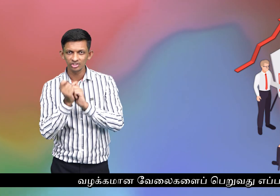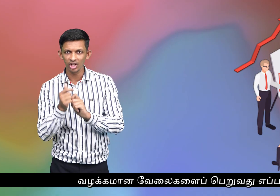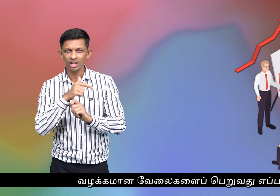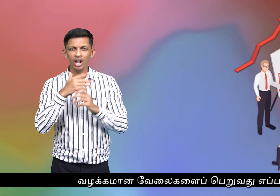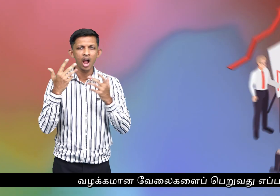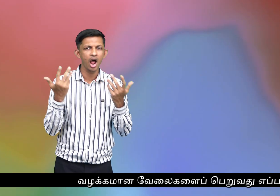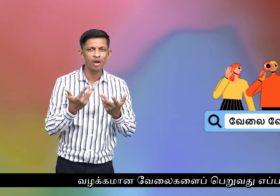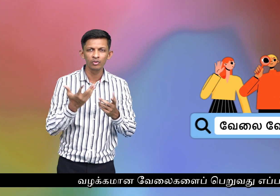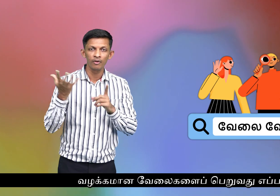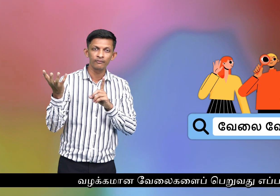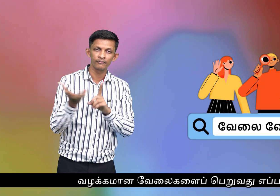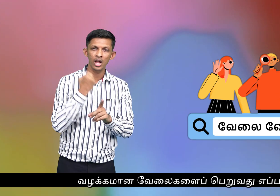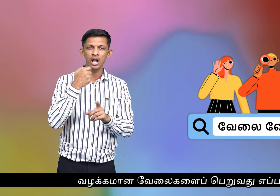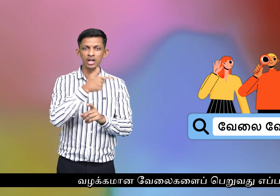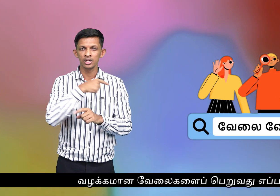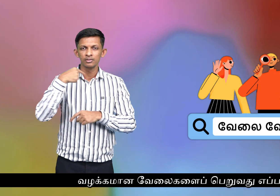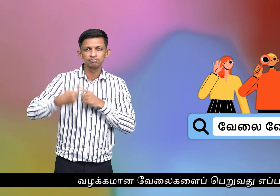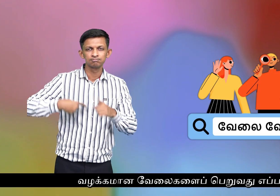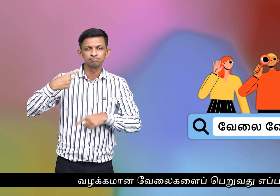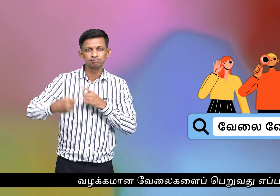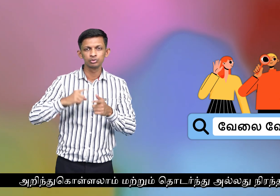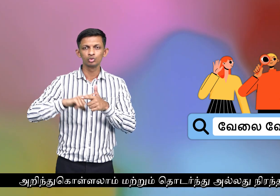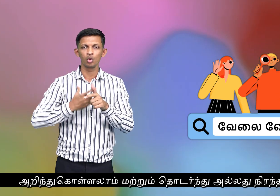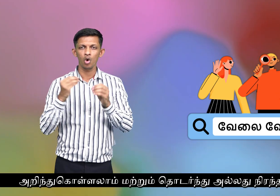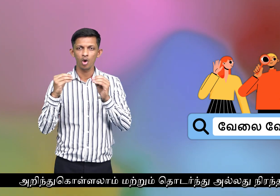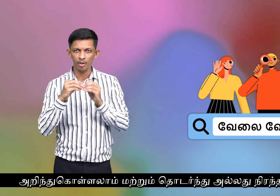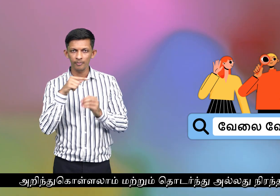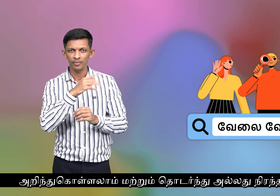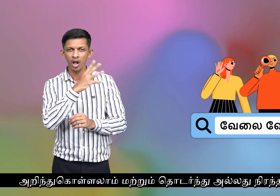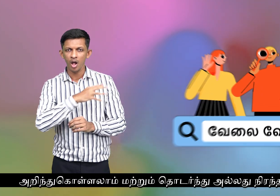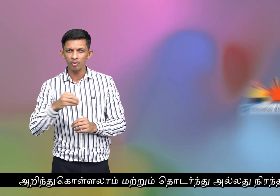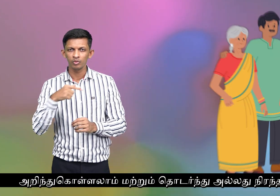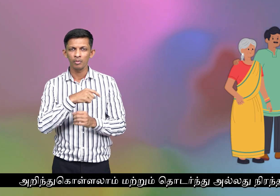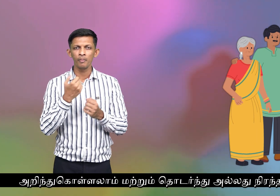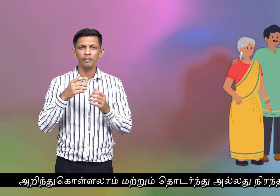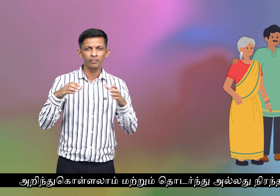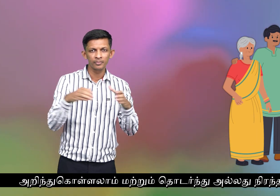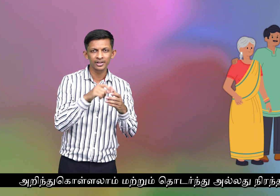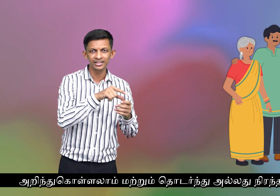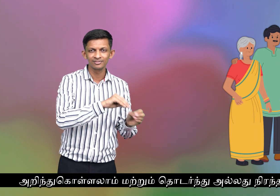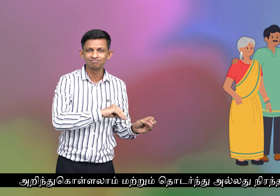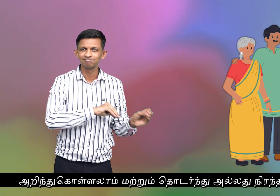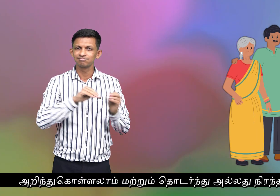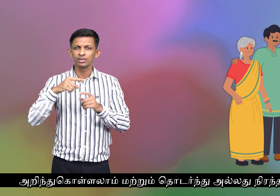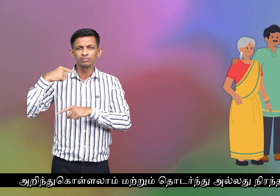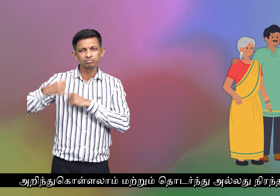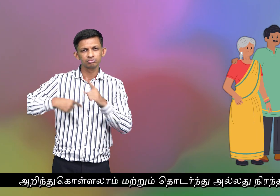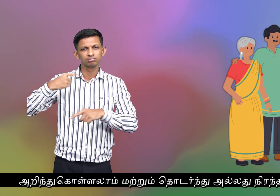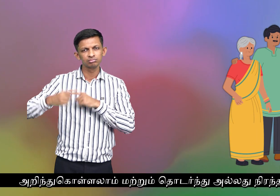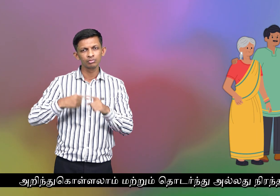வழக்கமான வேலைகளைப் பெறுவது எப்படி என்பதை அறிந்து கொள்ளலாம் மற்றும் தொடர்ந்து அல்லது நிரந்தரமாக